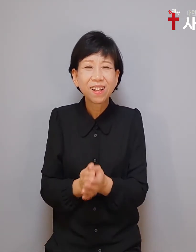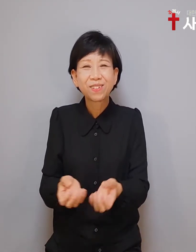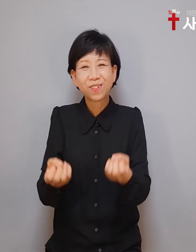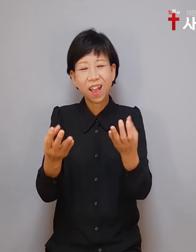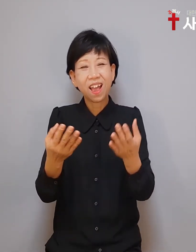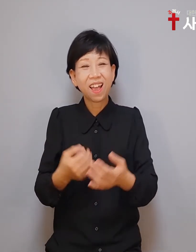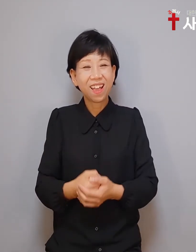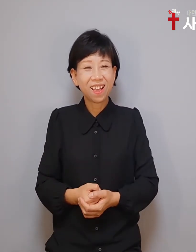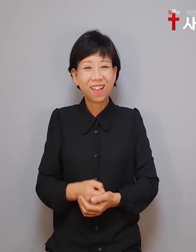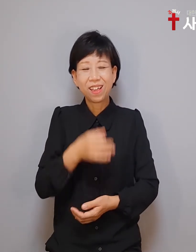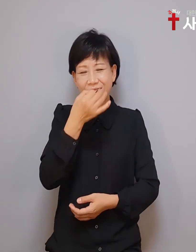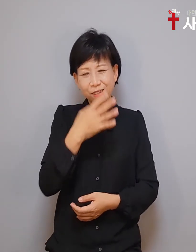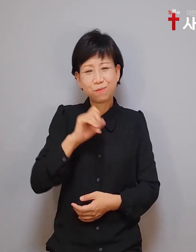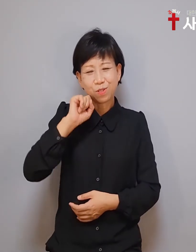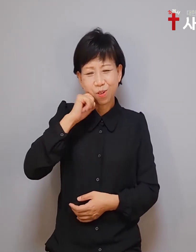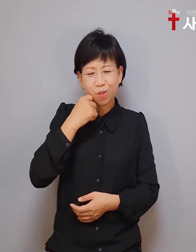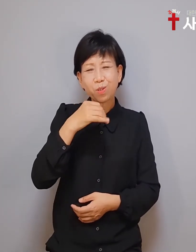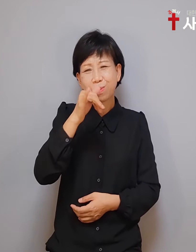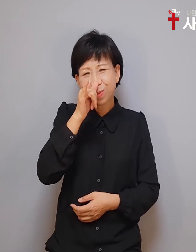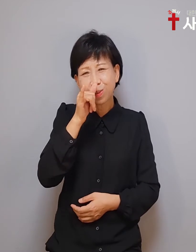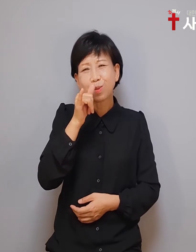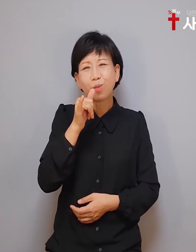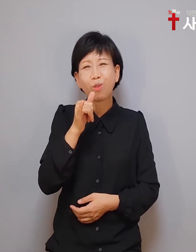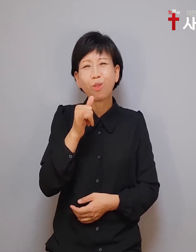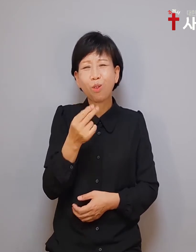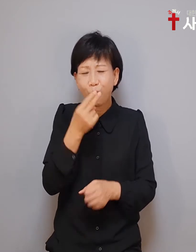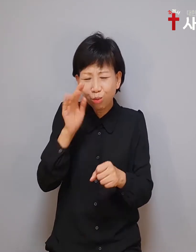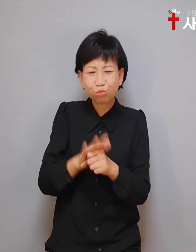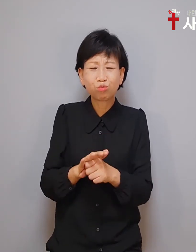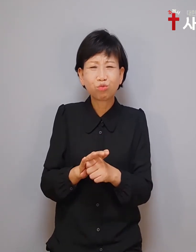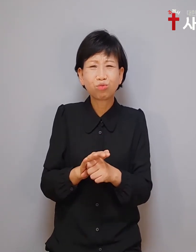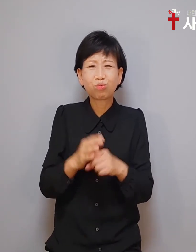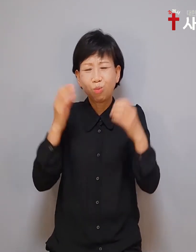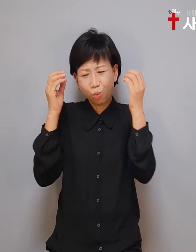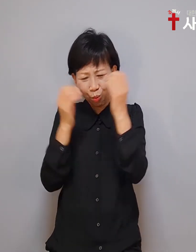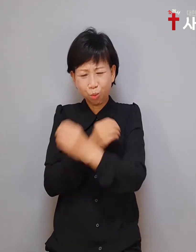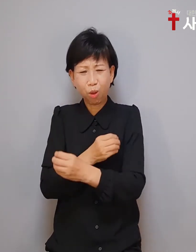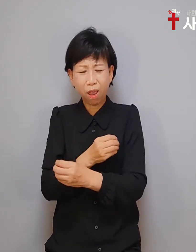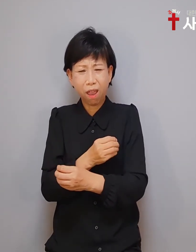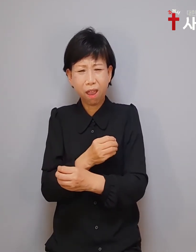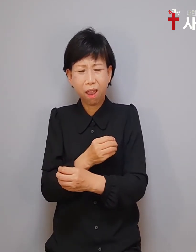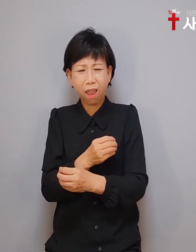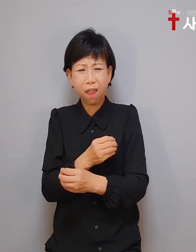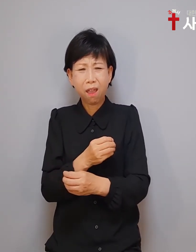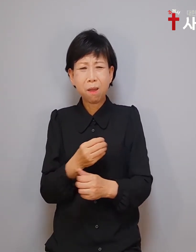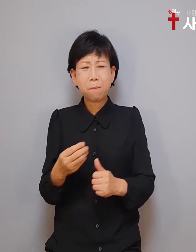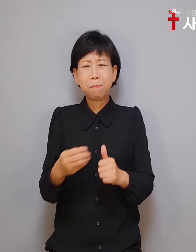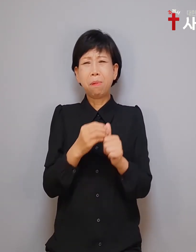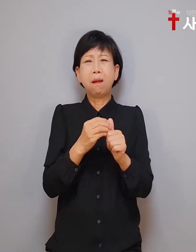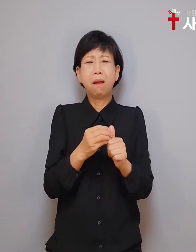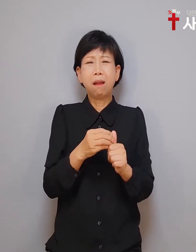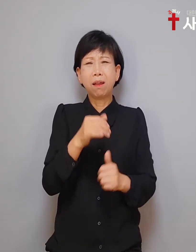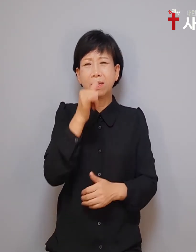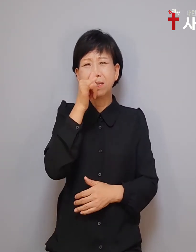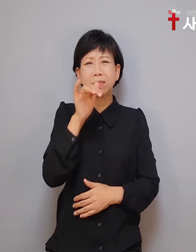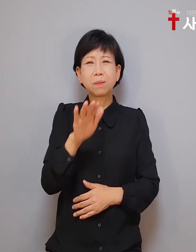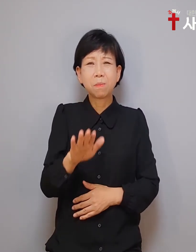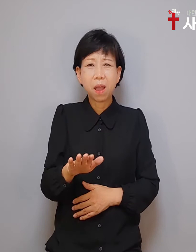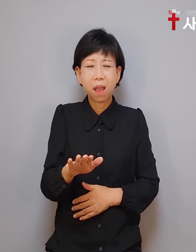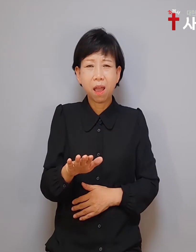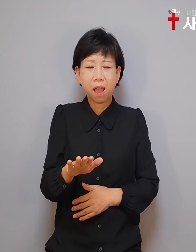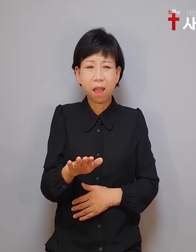말 못할 만한 어떤 오해와 누명 이런 일들도 있을 수 있겠지만 감사한 일이 더